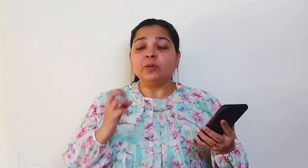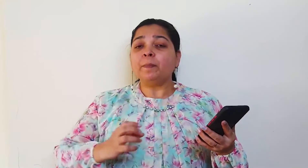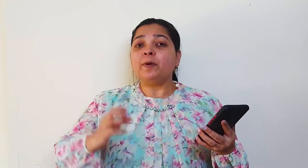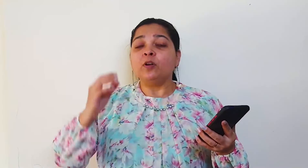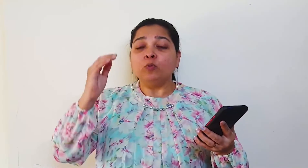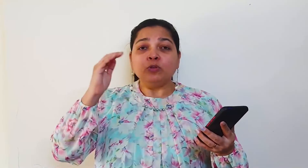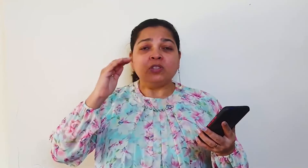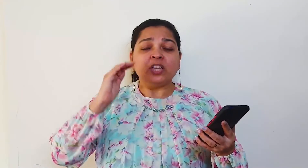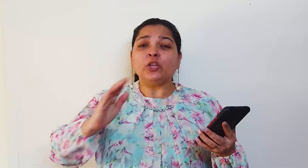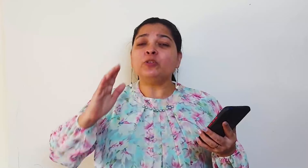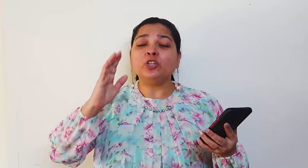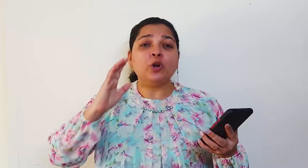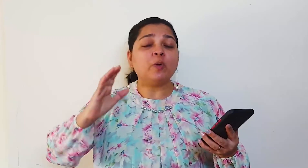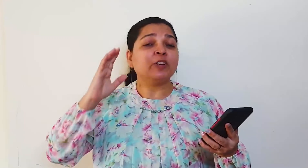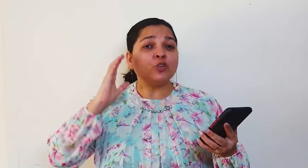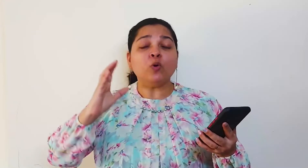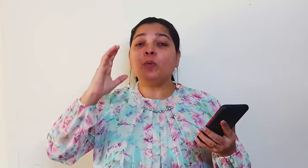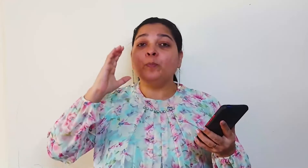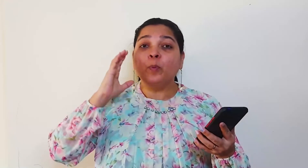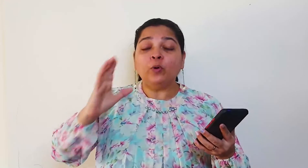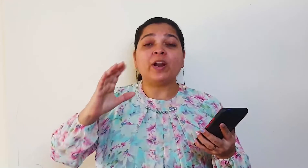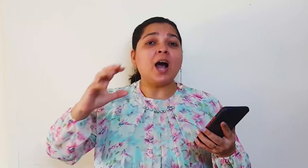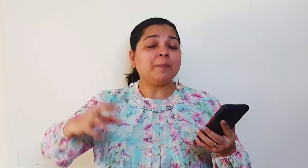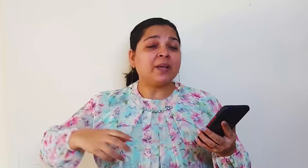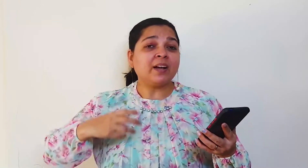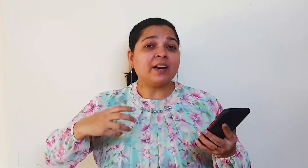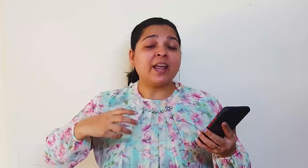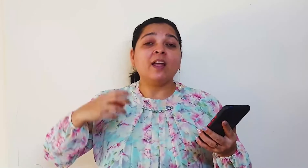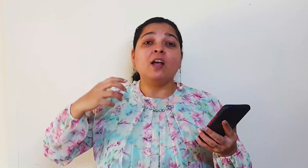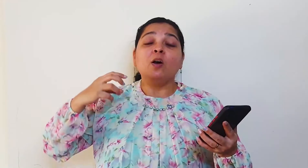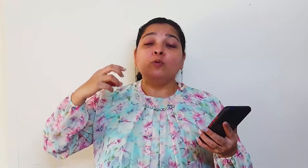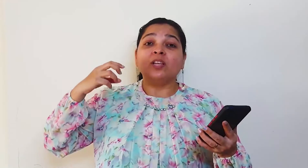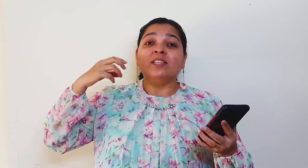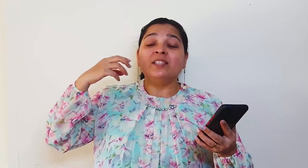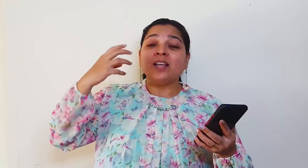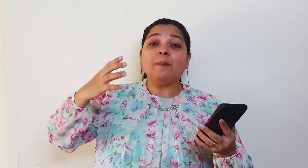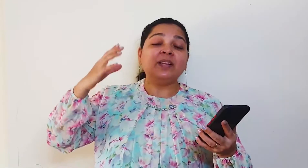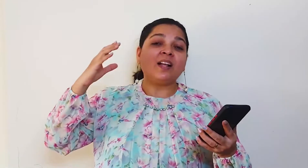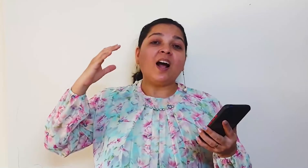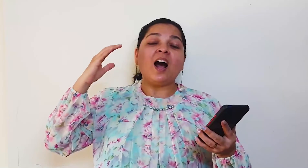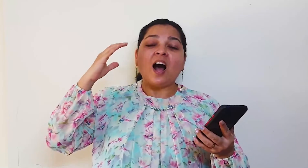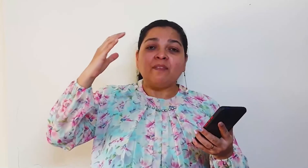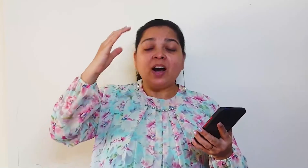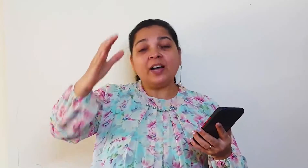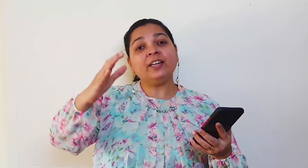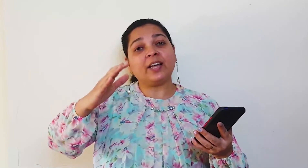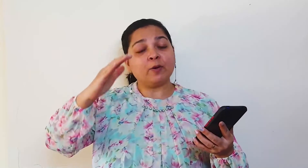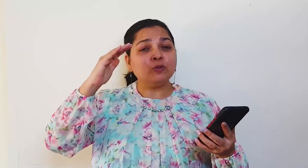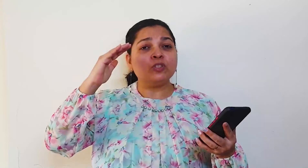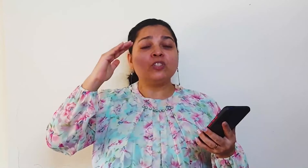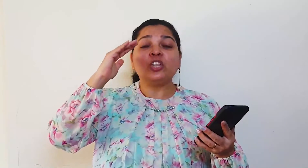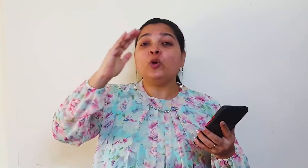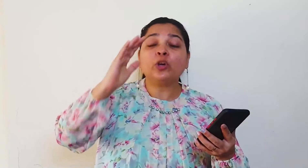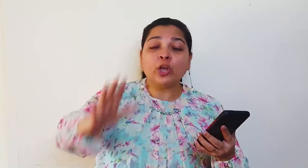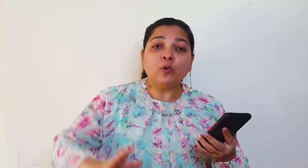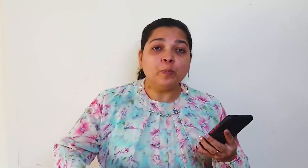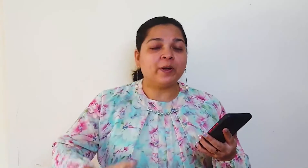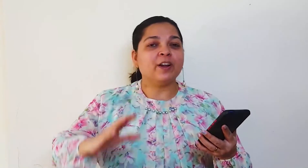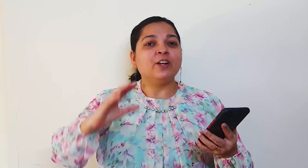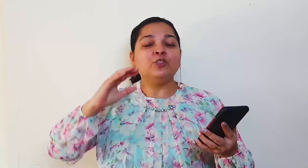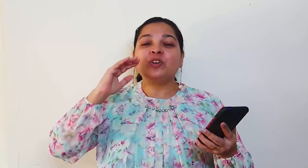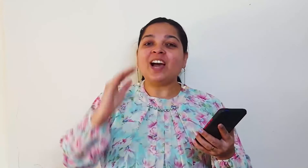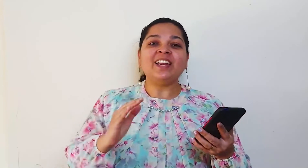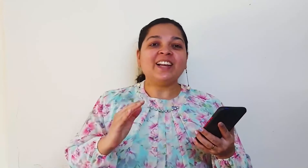आउँछ। हुनसक्छ तपाईँको जीवनमा पनि त्यस्तो परिस्थिति छ जसलाई तपाईँ परिवर्तन गर्न चाहनुहुन्छ। हुनसक्छ तपाईँको घरमा,